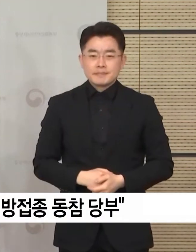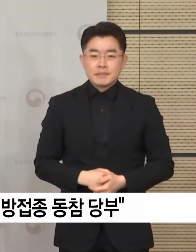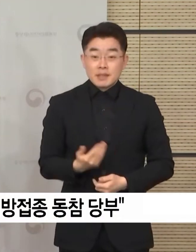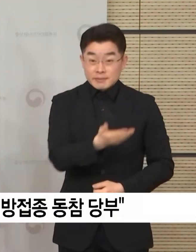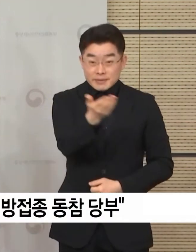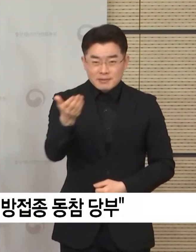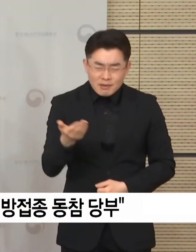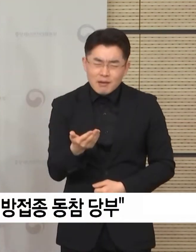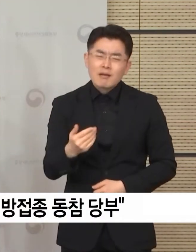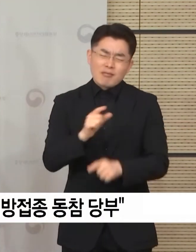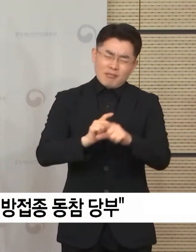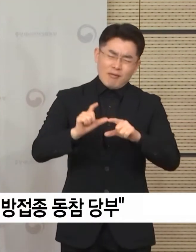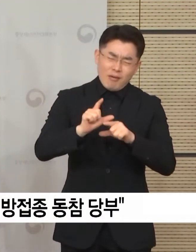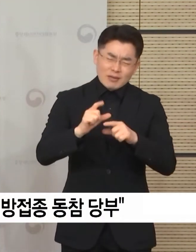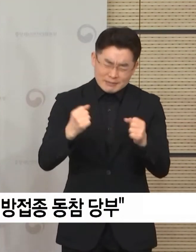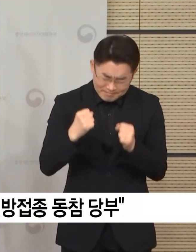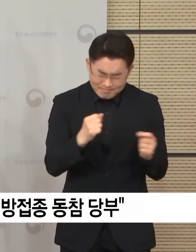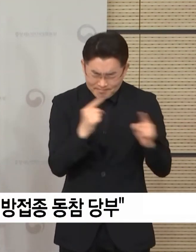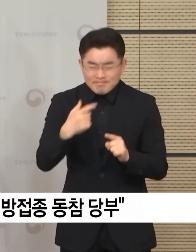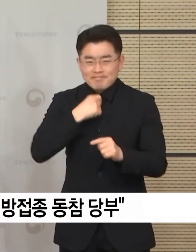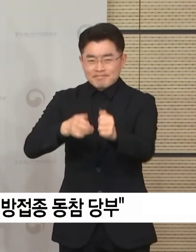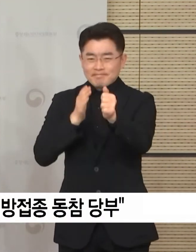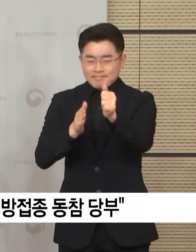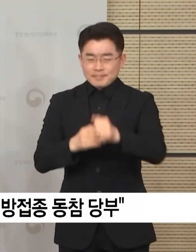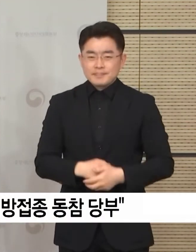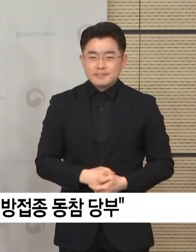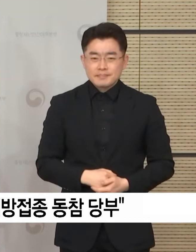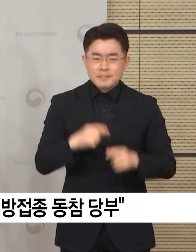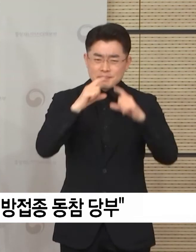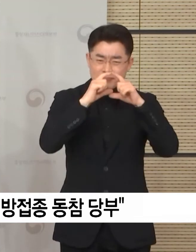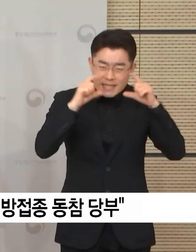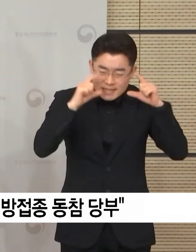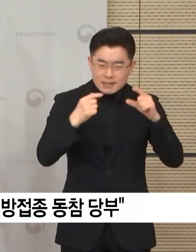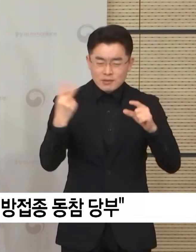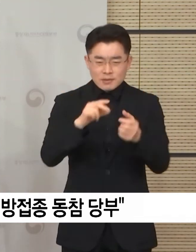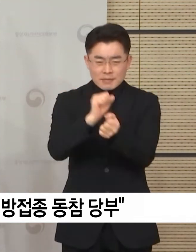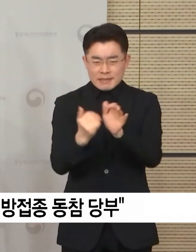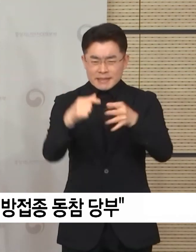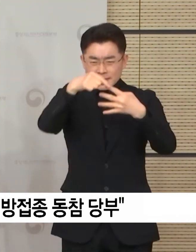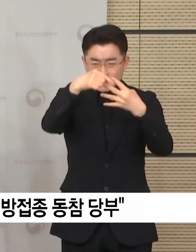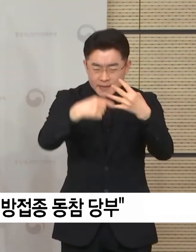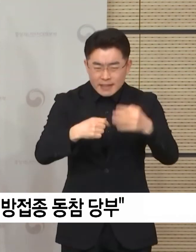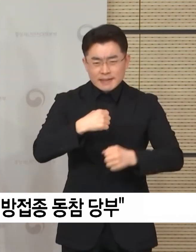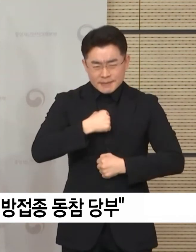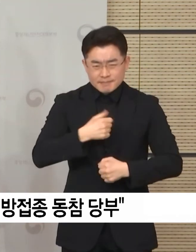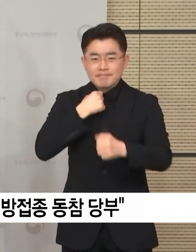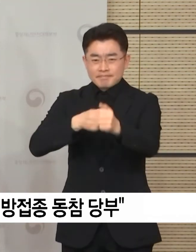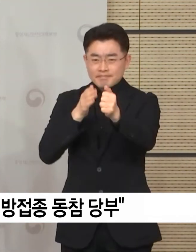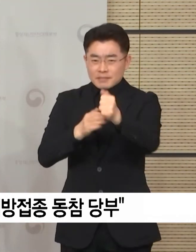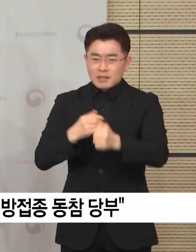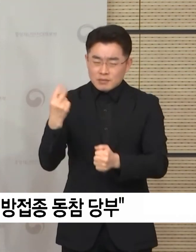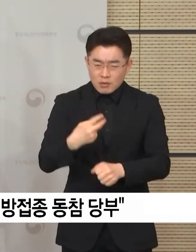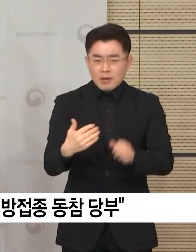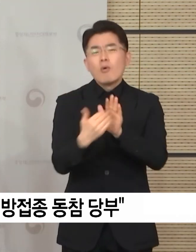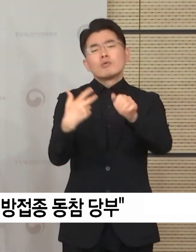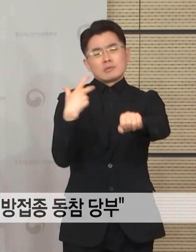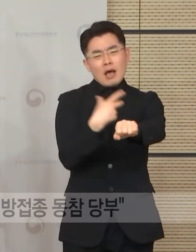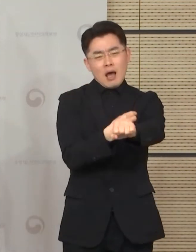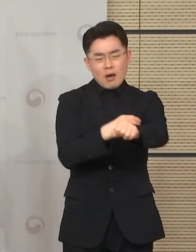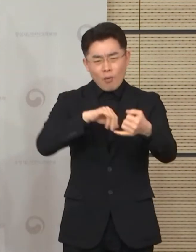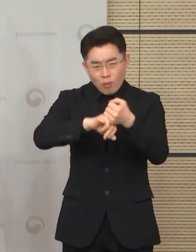도 조금만 더 힘을 내어 마스크 착용 등 기본적인 방영 수칙을 준수해 주시고 예방접종의 동참해 주시기를